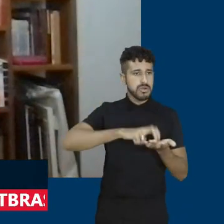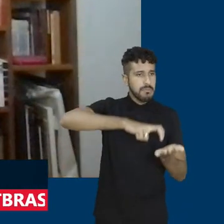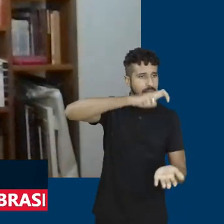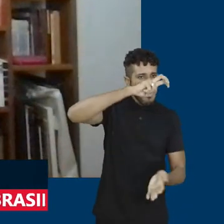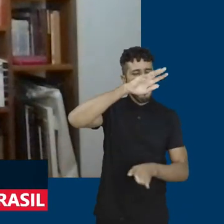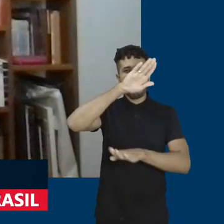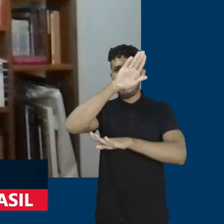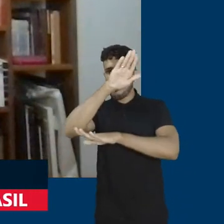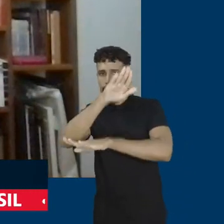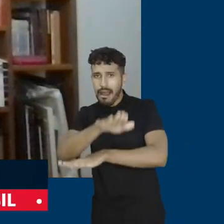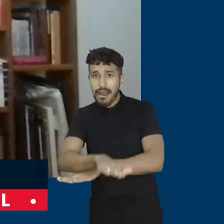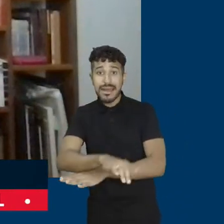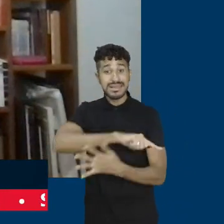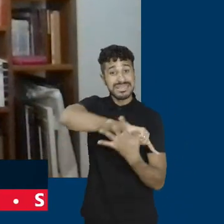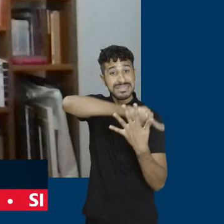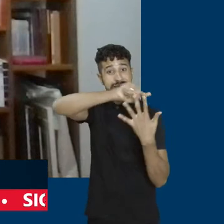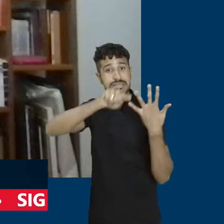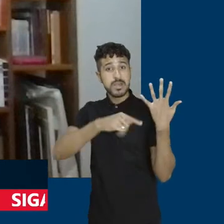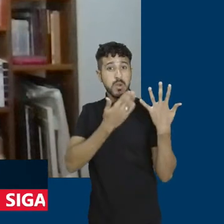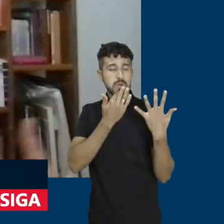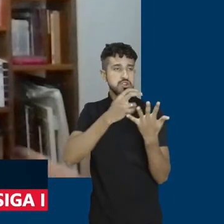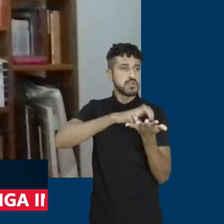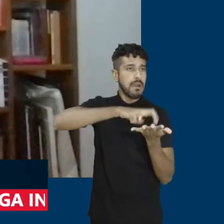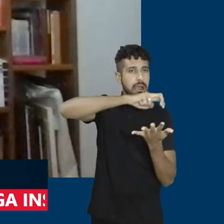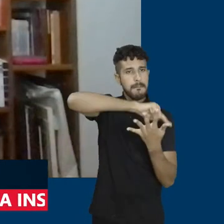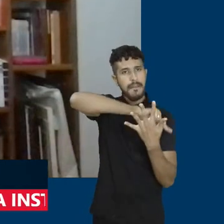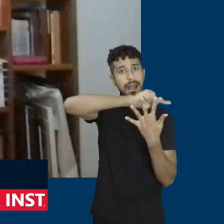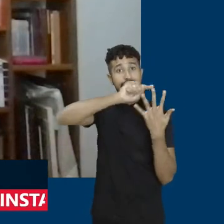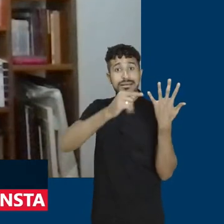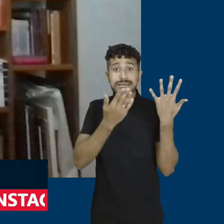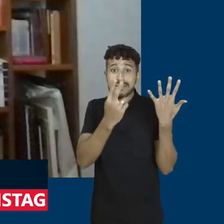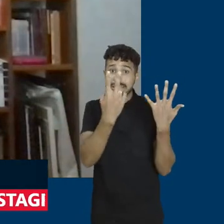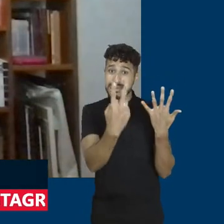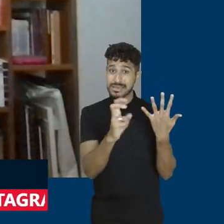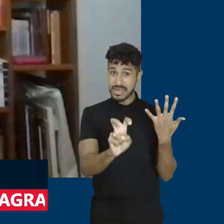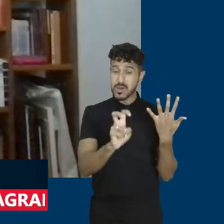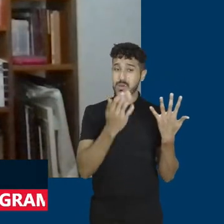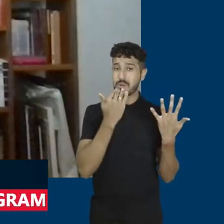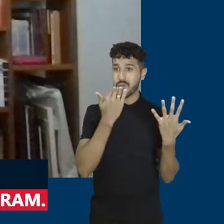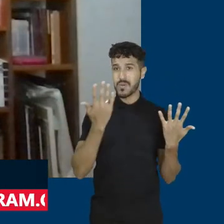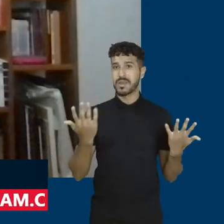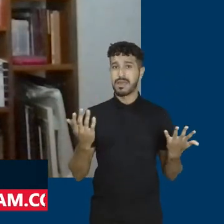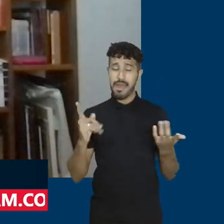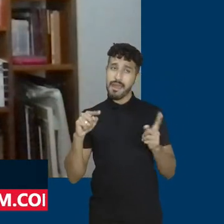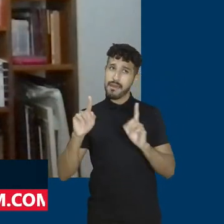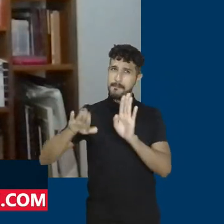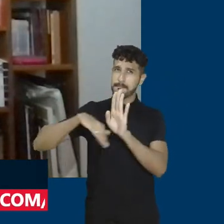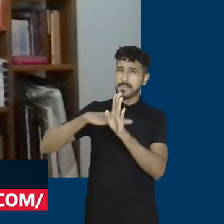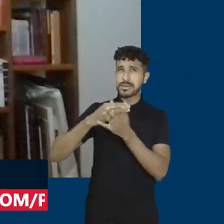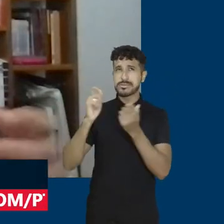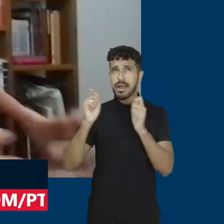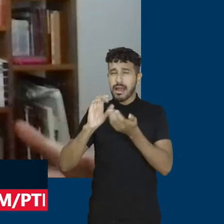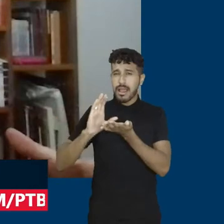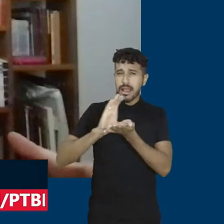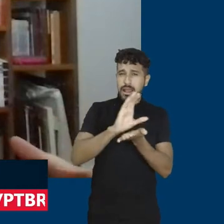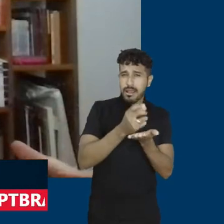né, 5 momentos de alimentação ao longo do dia. Isso é renda indireta também, né? Você pensar essa criança comeu na